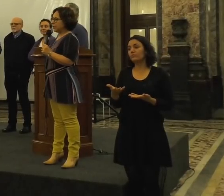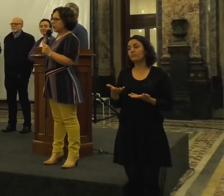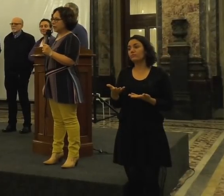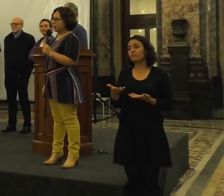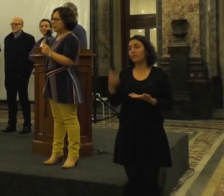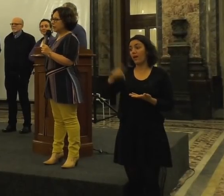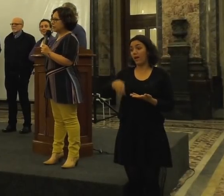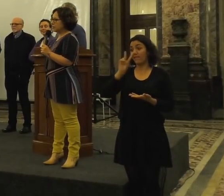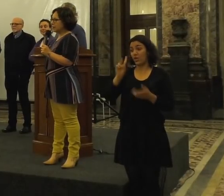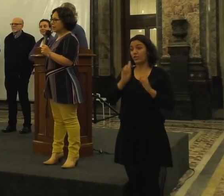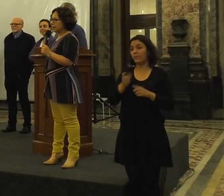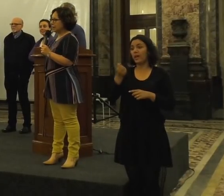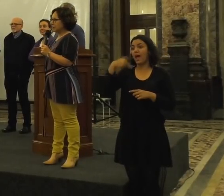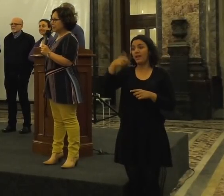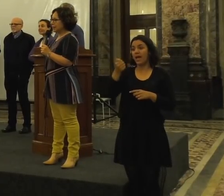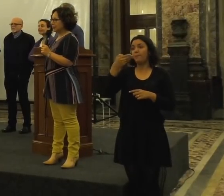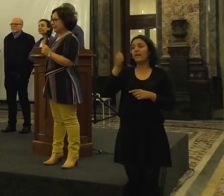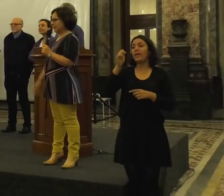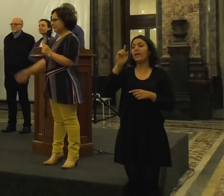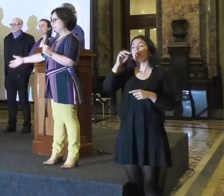acá veo a Ana Benítez. Ana,